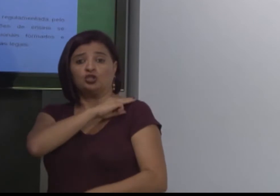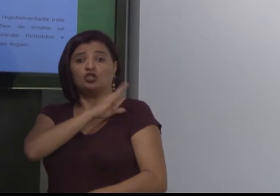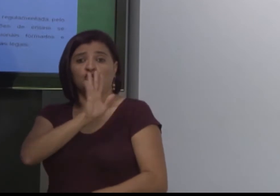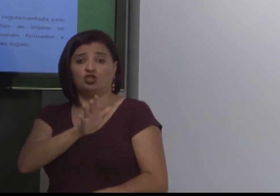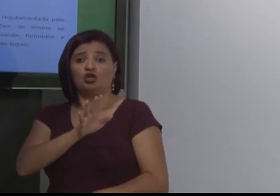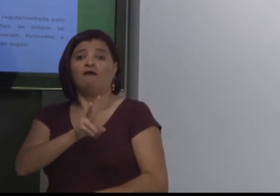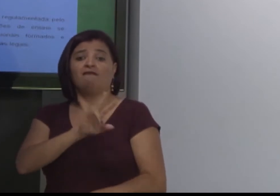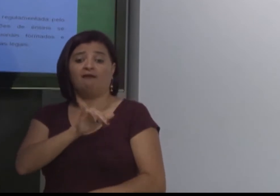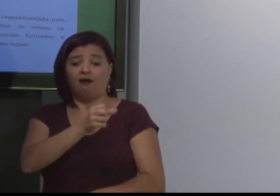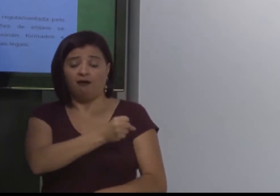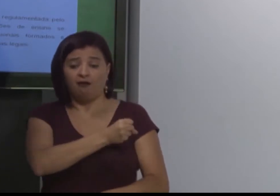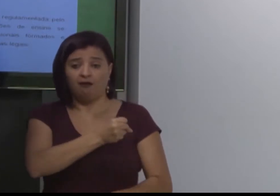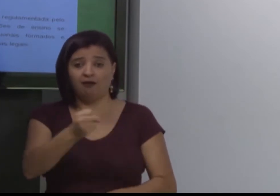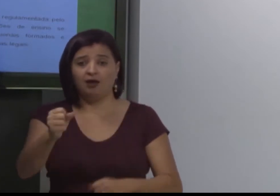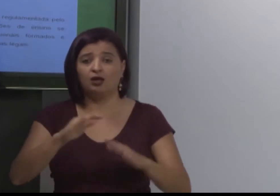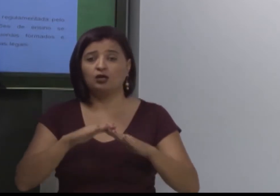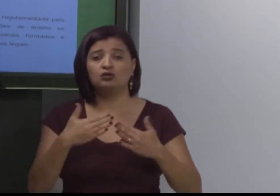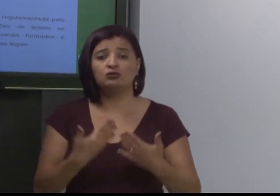Superior eram poucos.